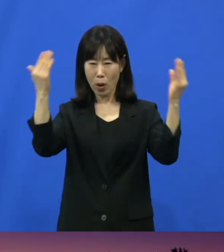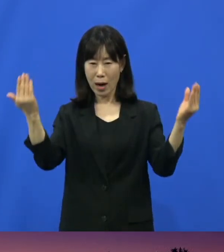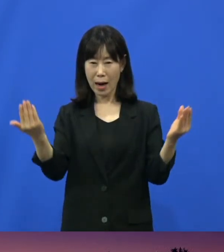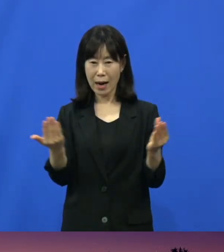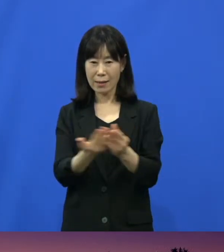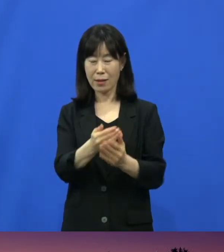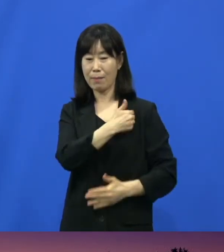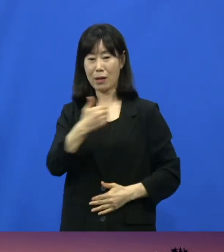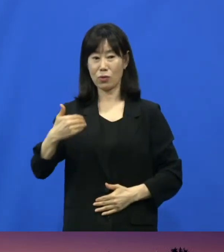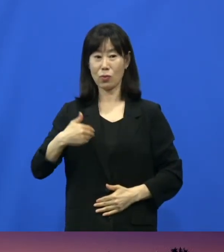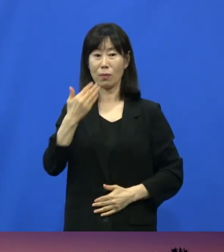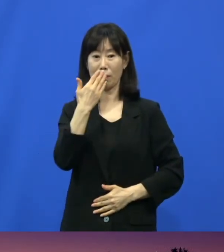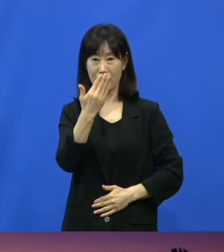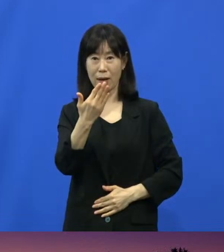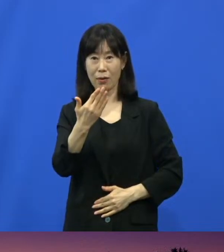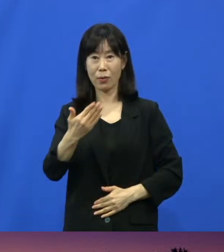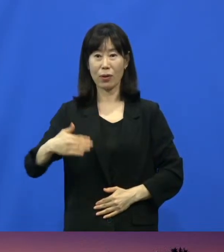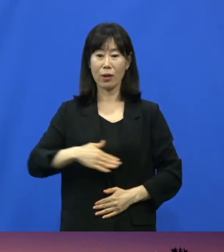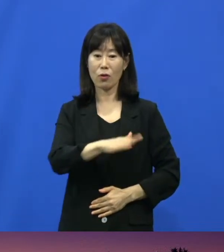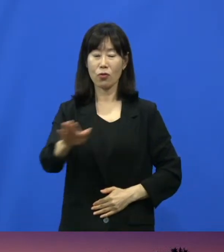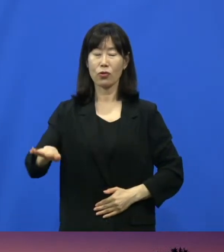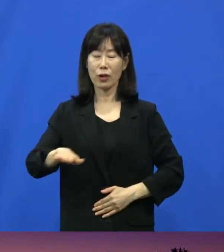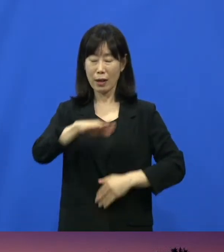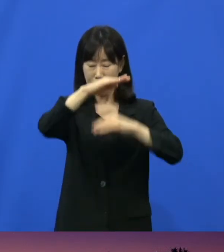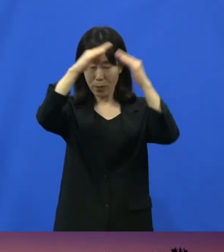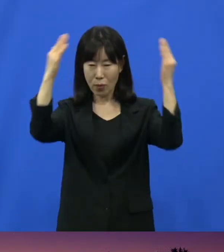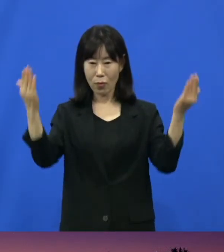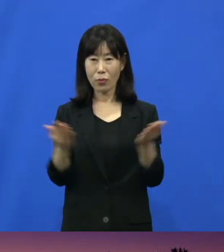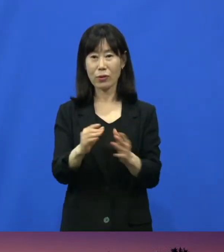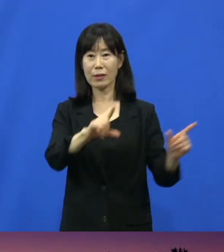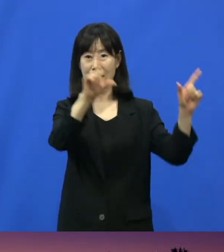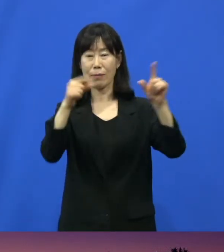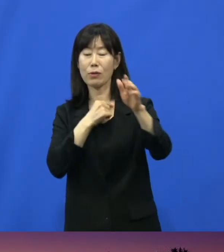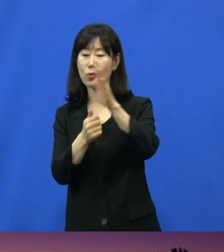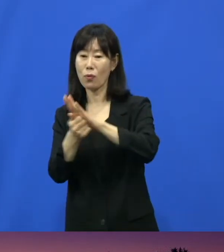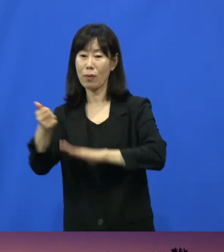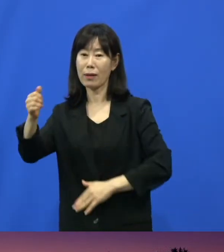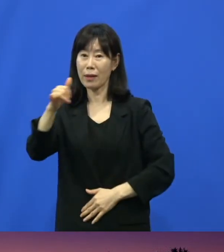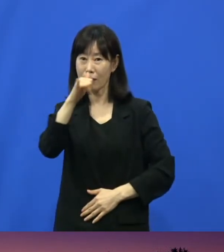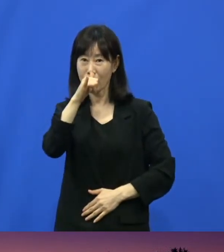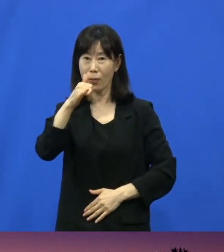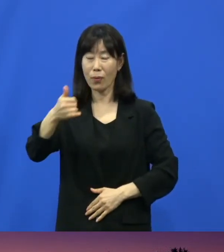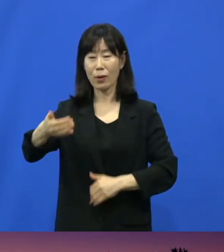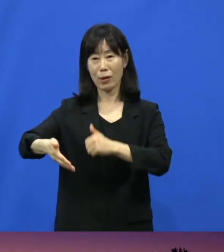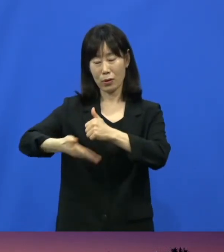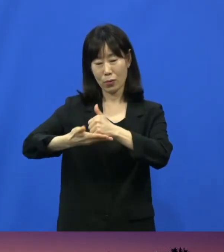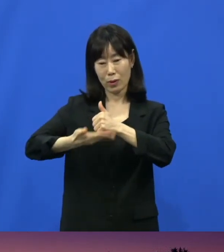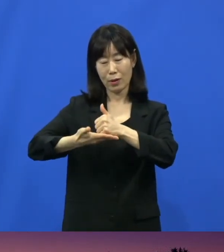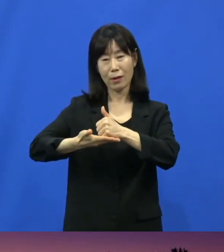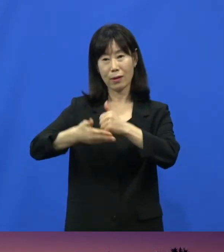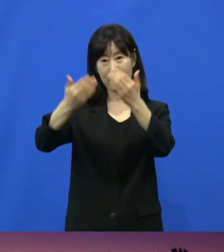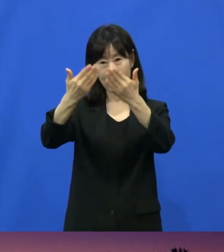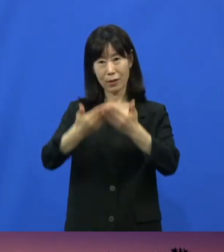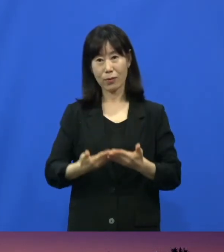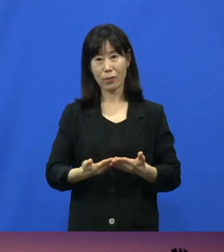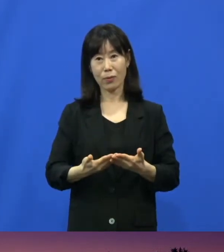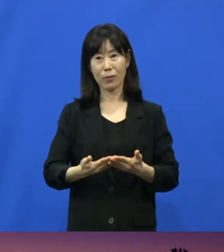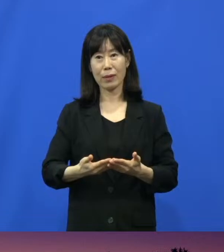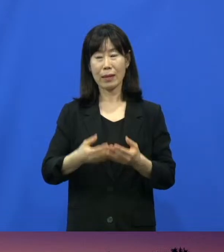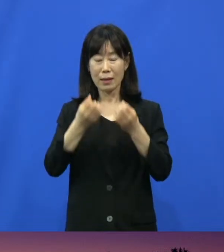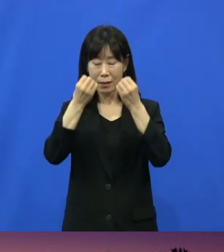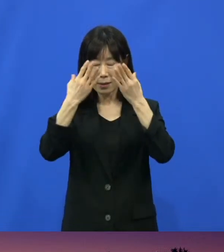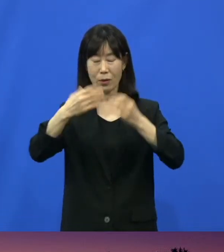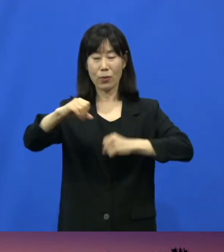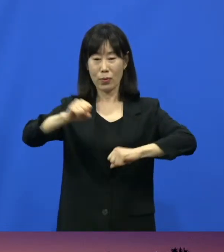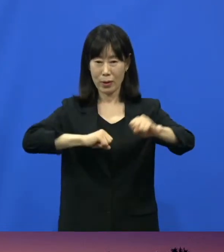우리의 생기를 일으키고 우리의 삶의 의욕을 일으키고 소망을 일으키고 격려를 하고 우리 안에 새로운